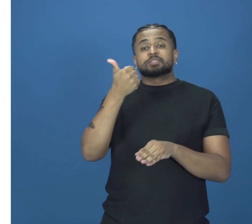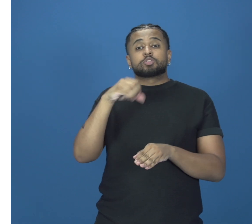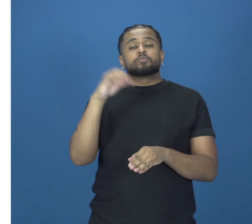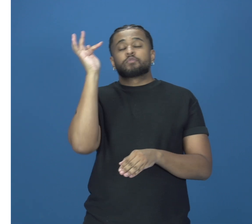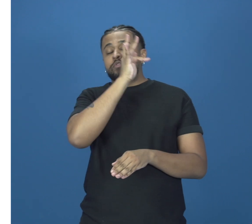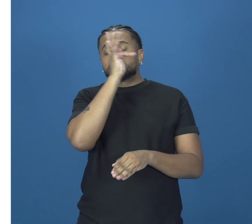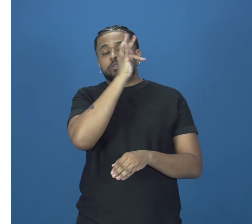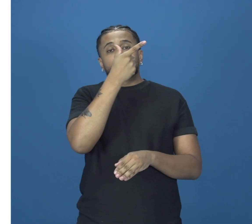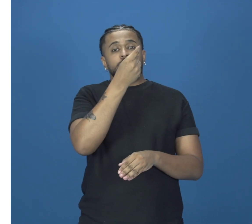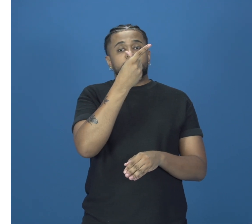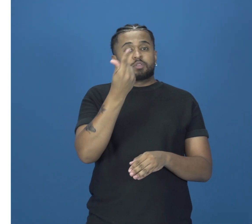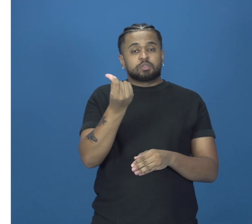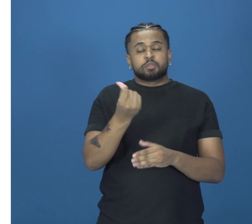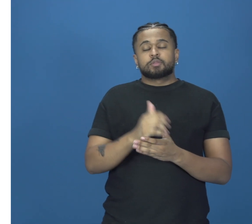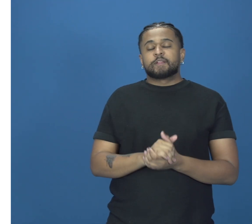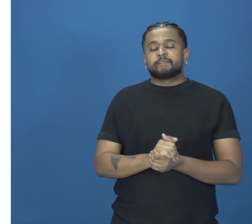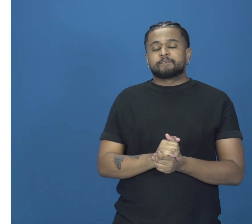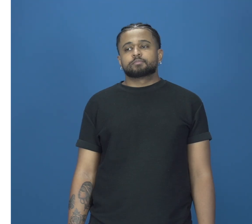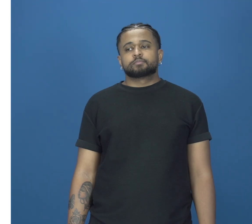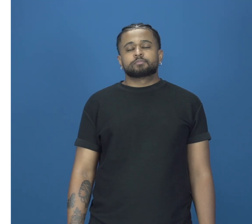de fevereiro de 2026.